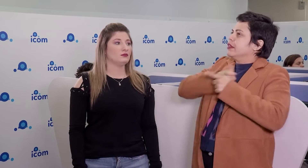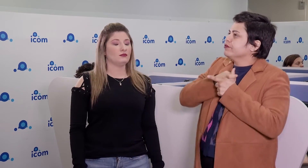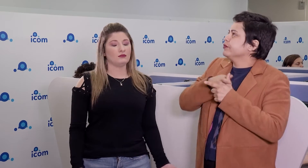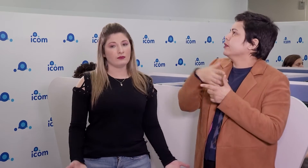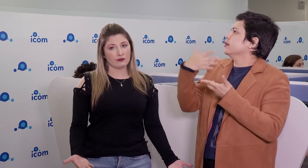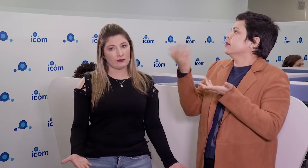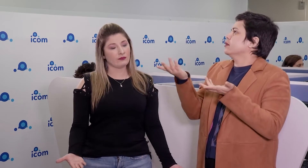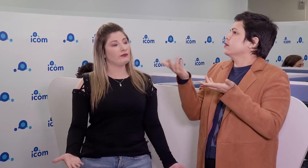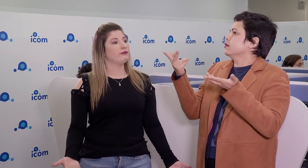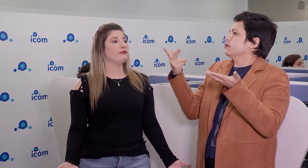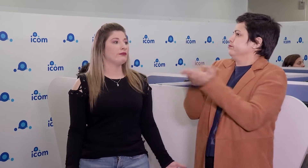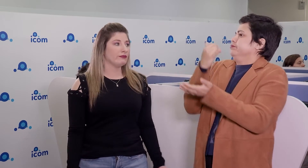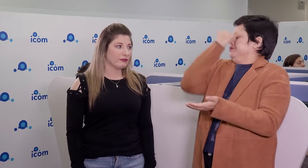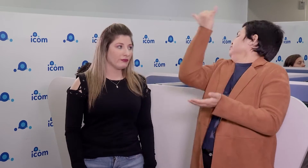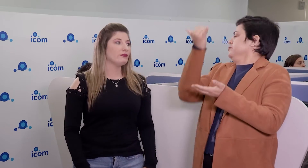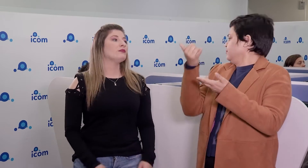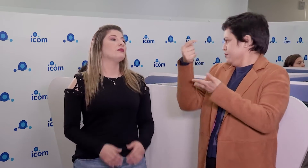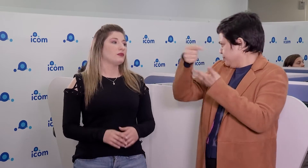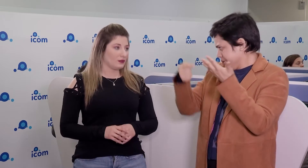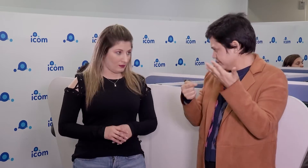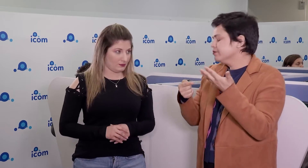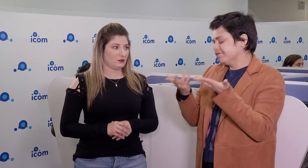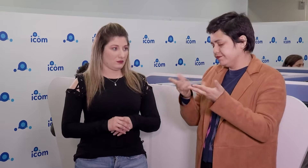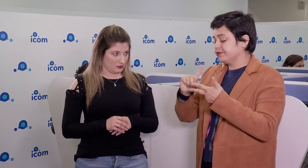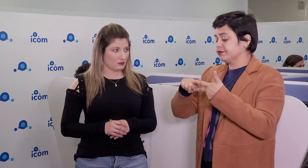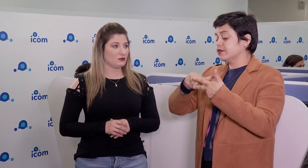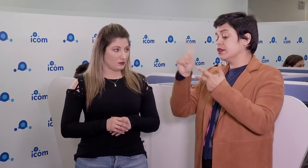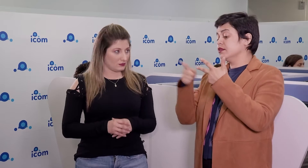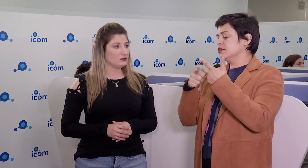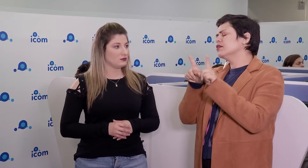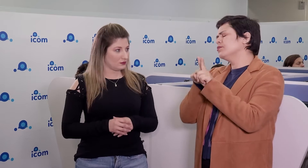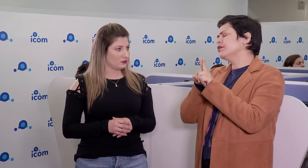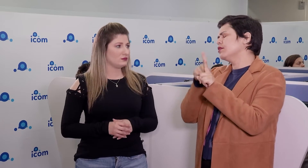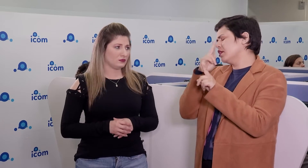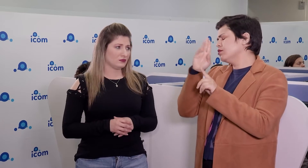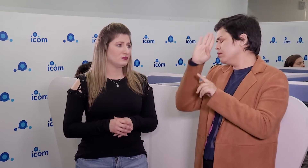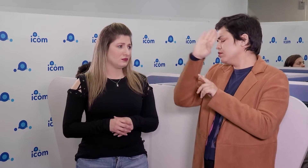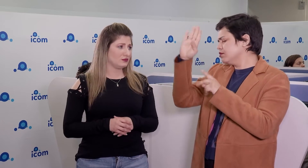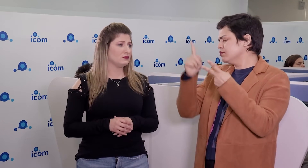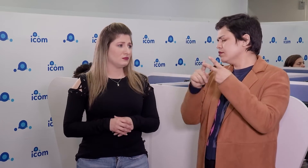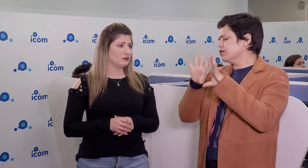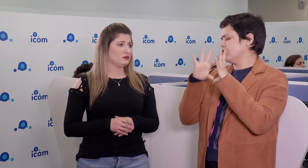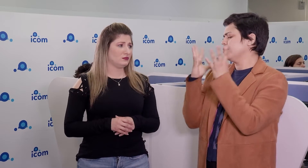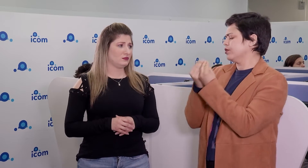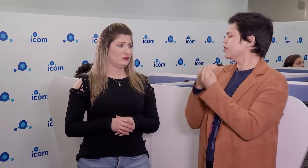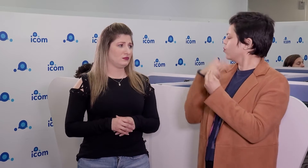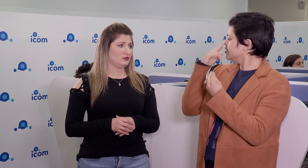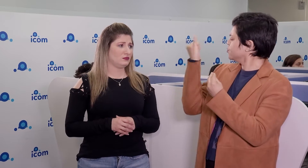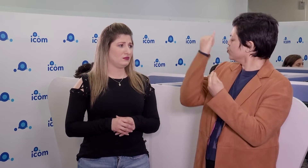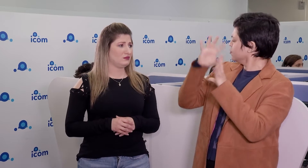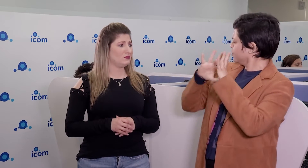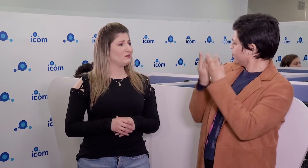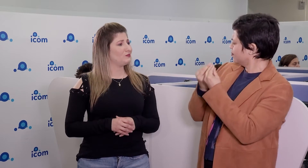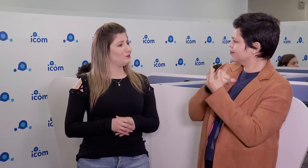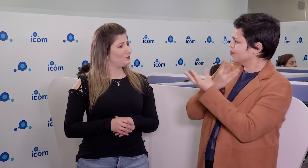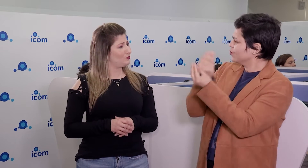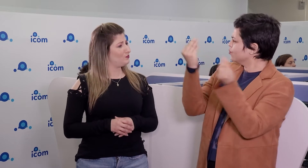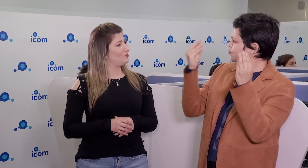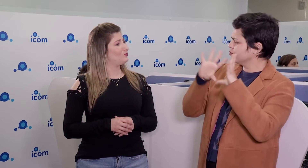as principais barreiras, e aí tem muitos surtos que, inclusive, acontecem problemas de dívida, enfim, por conta de falta de informação, né, financeira.